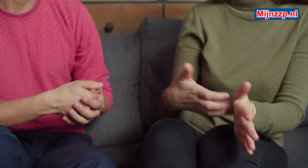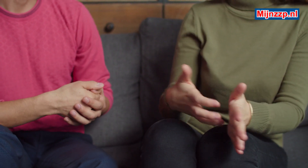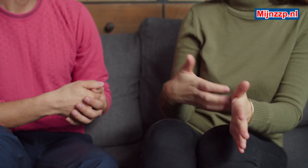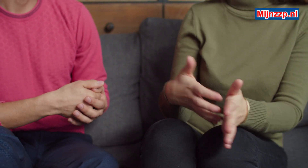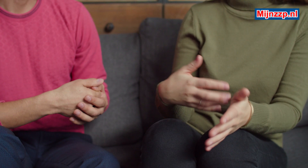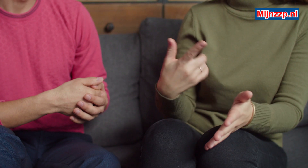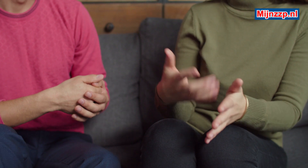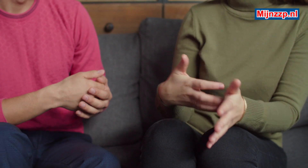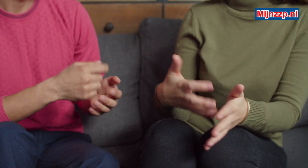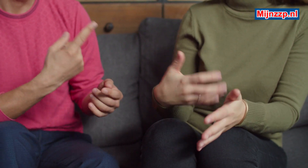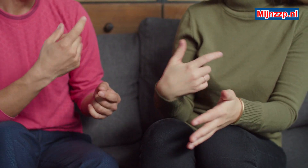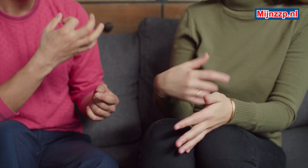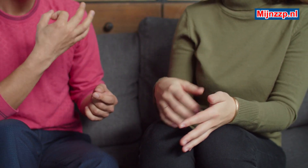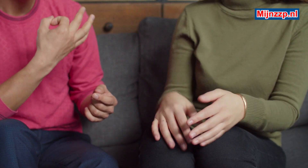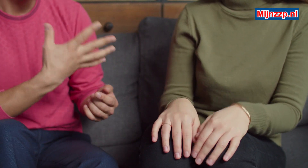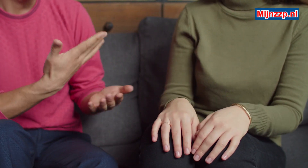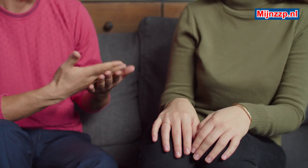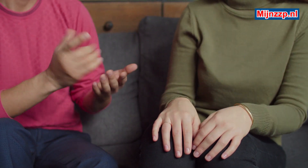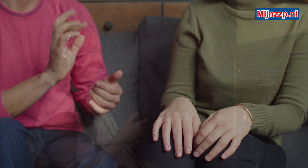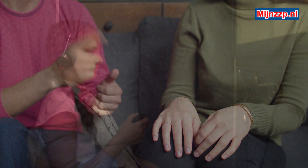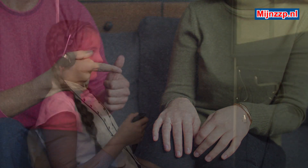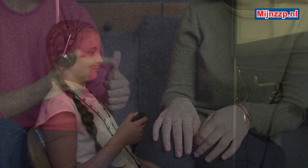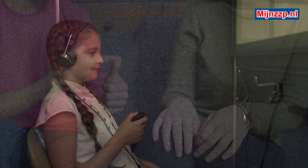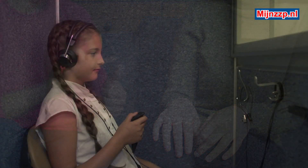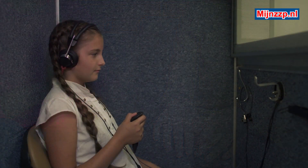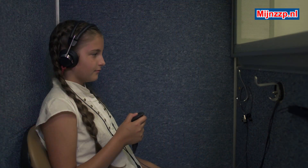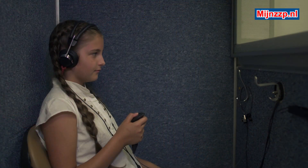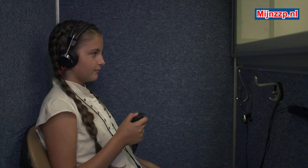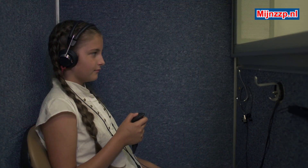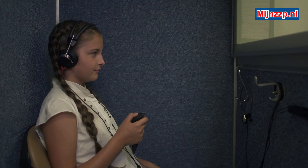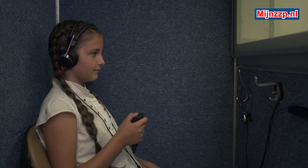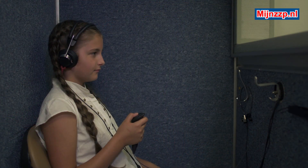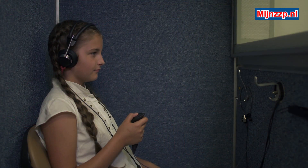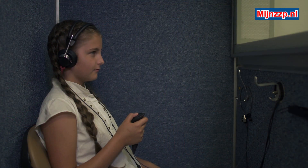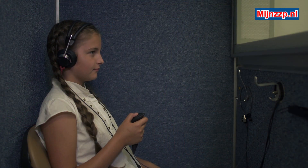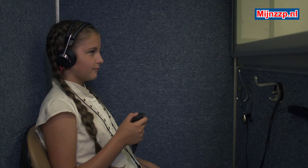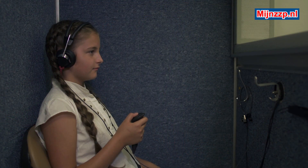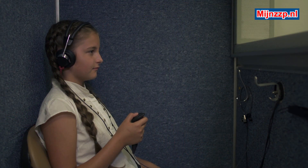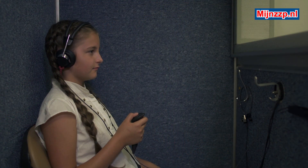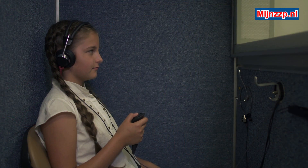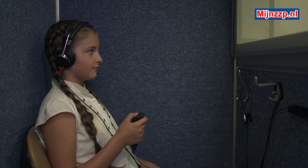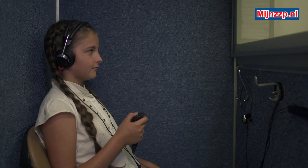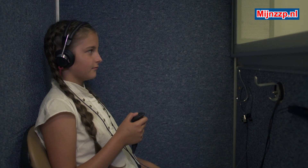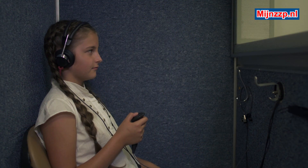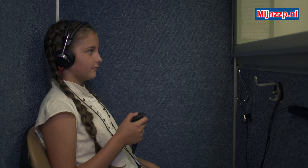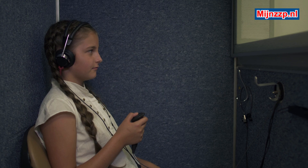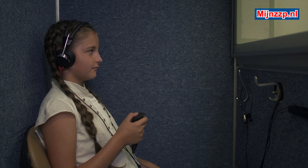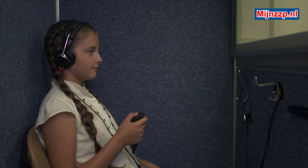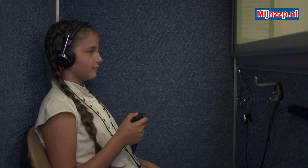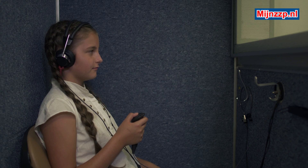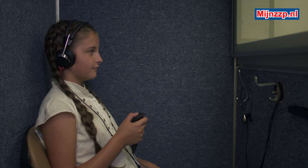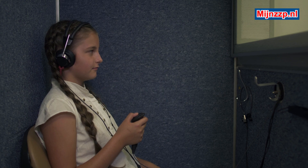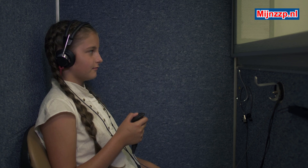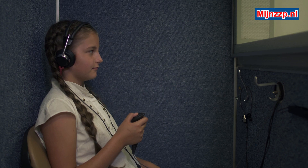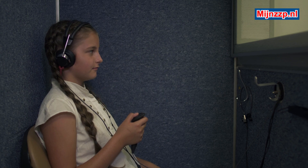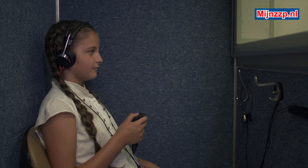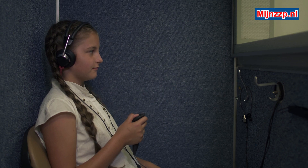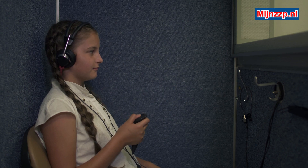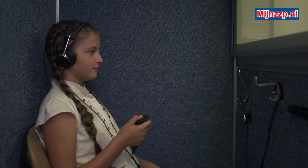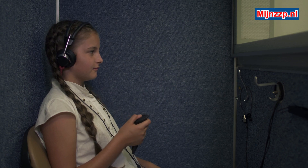erzeugt. Offensichtlich ist das Erlernen der Gebärdensprache auf eine gute Art und Weise nicht einfach und wird eine längere